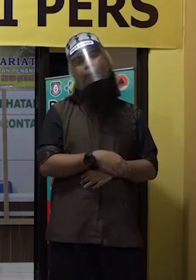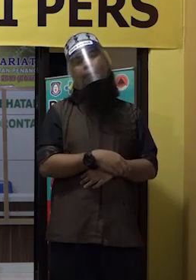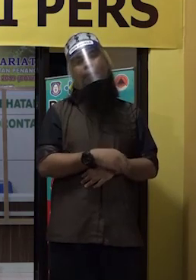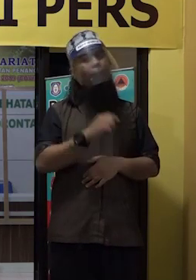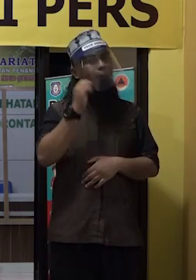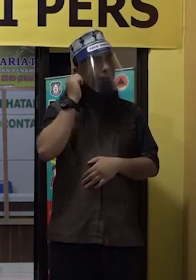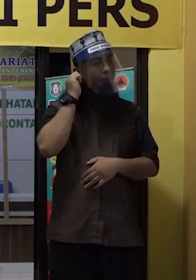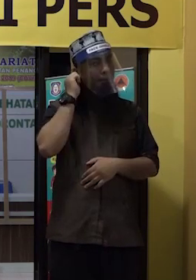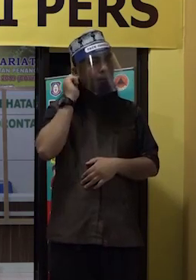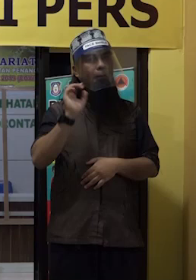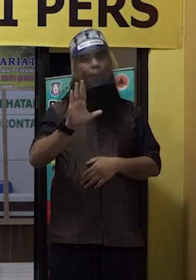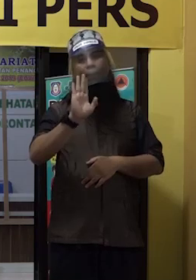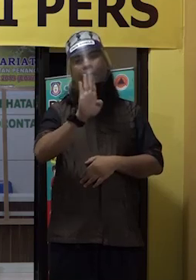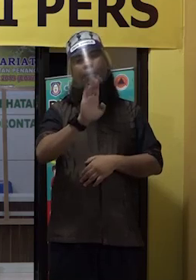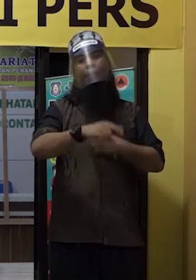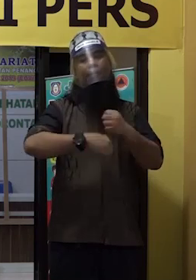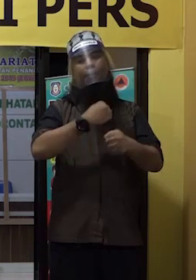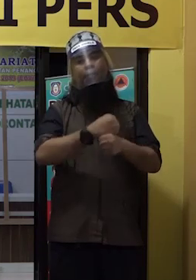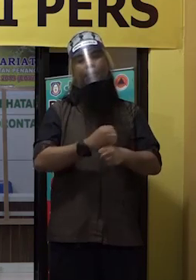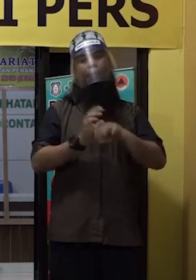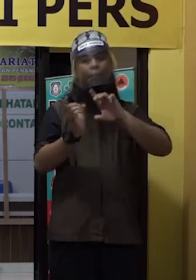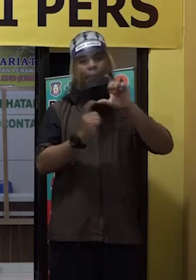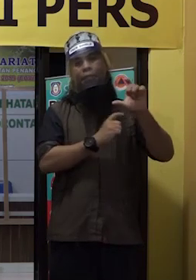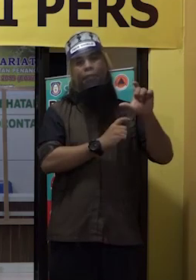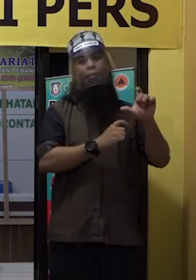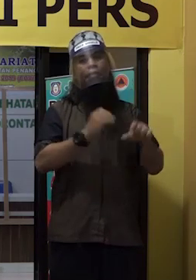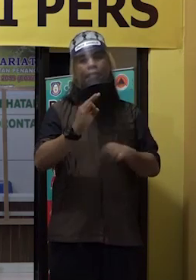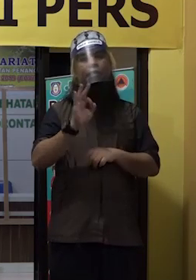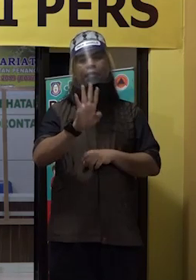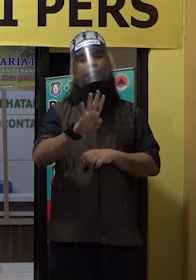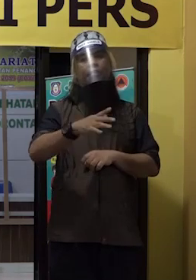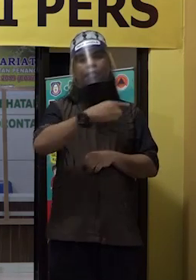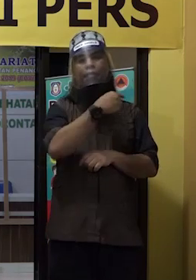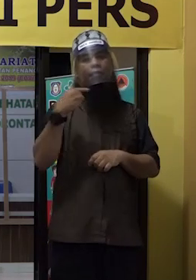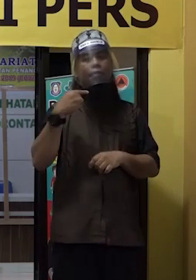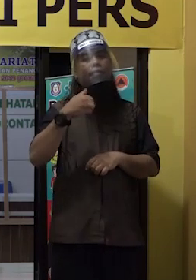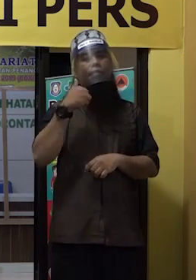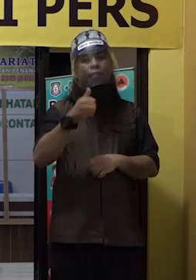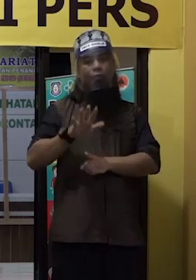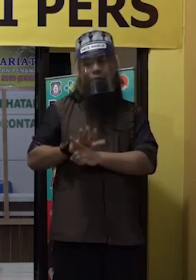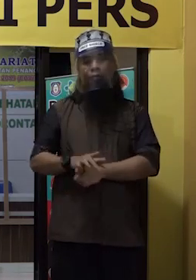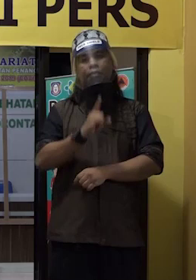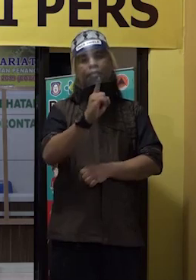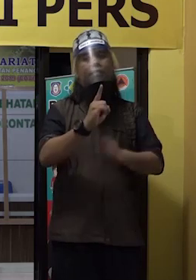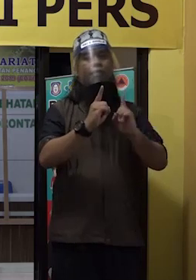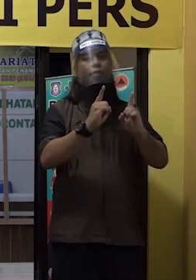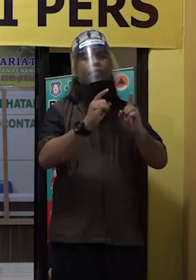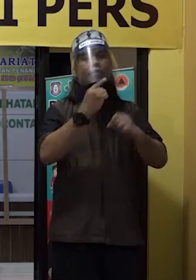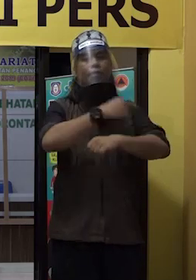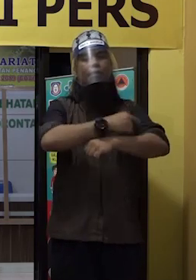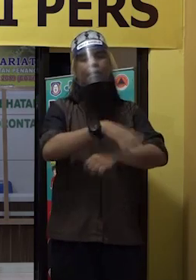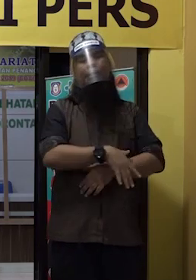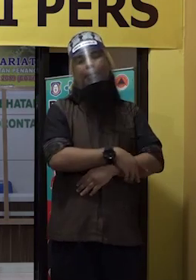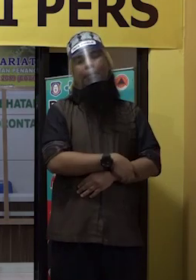tahun. Hasil swab yang kedua dan ketiga PCR-nya negatif, dirawat selama 11 hari. Pasien